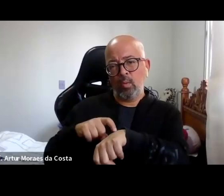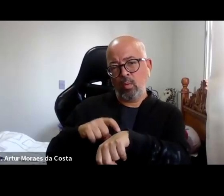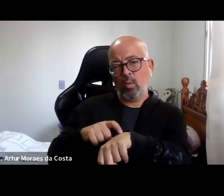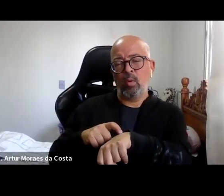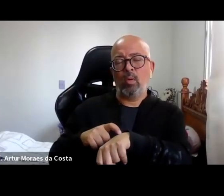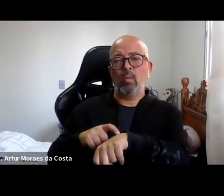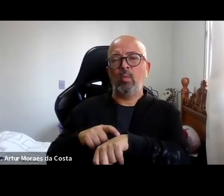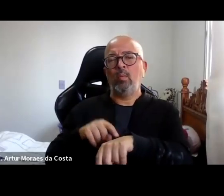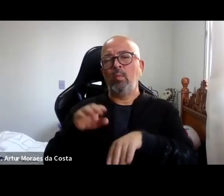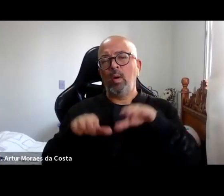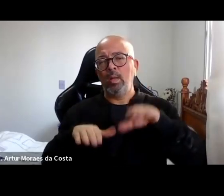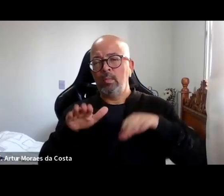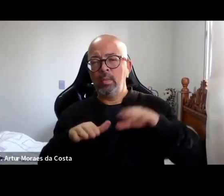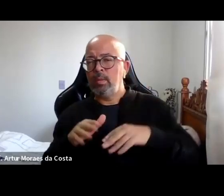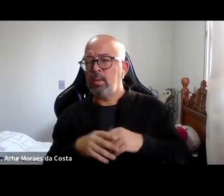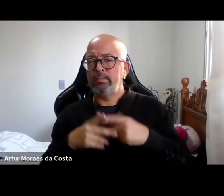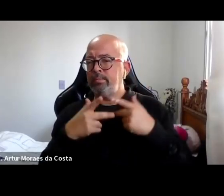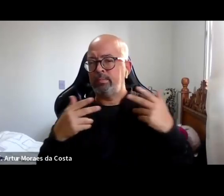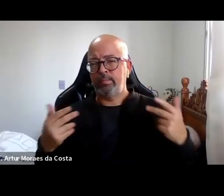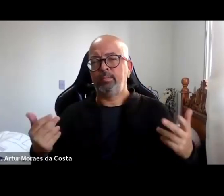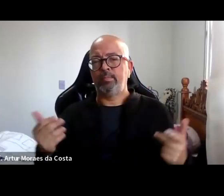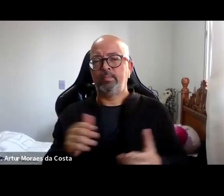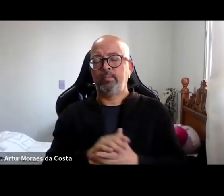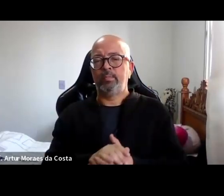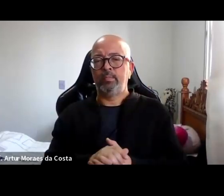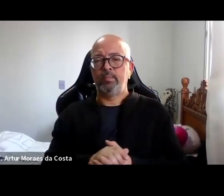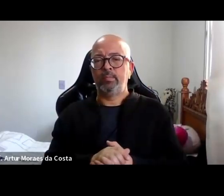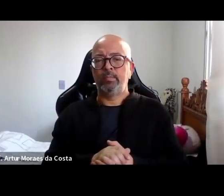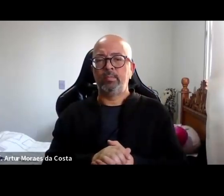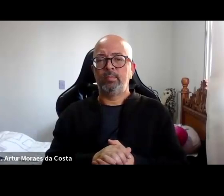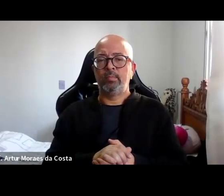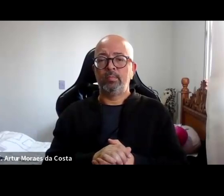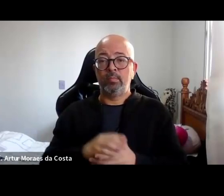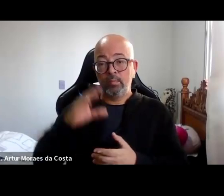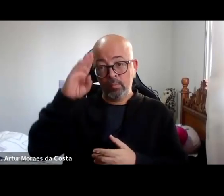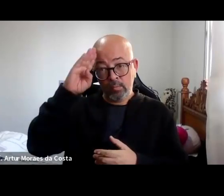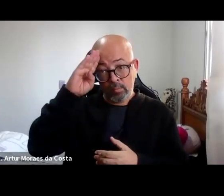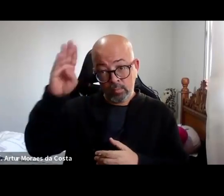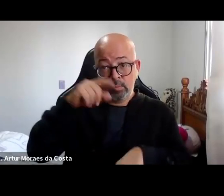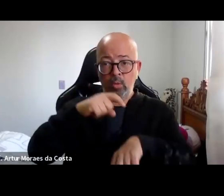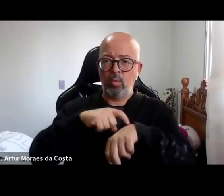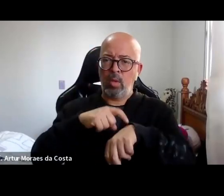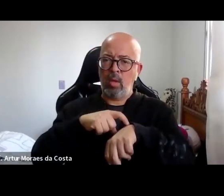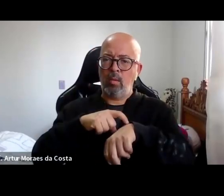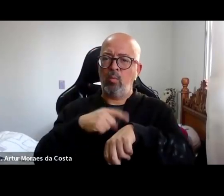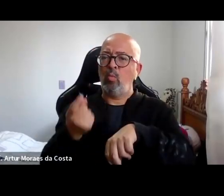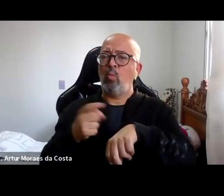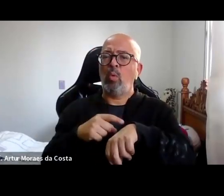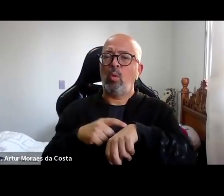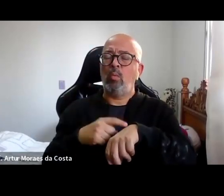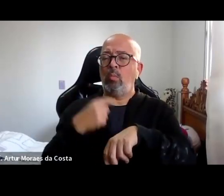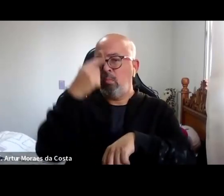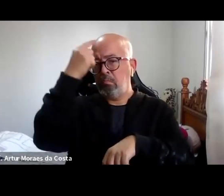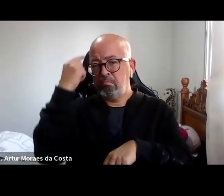esencial es el tiempo ya que a veces es el principal eh agente que va a definir la